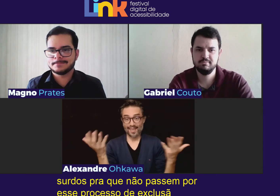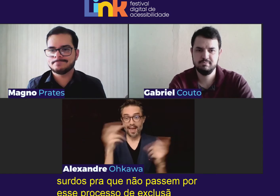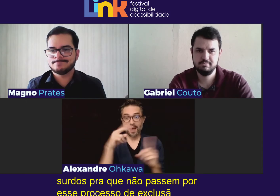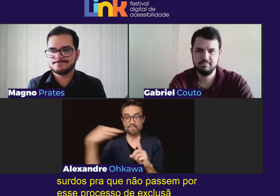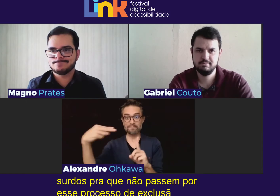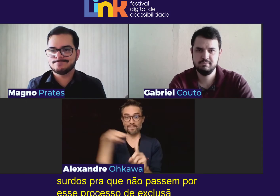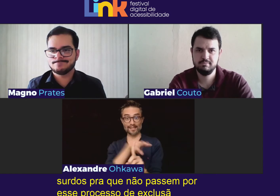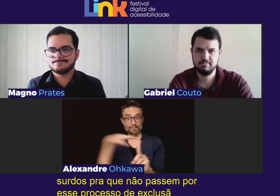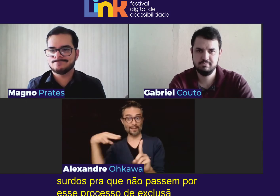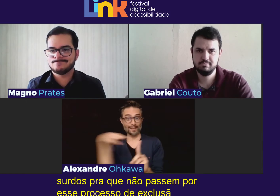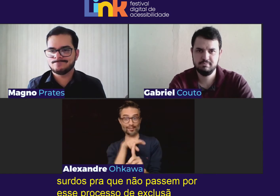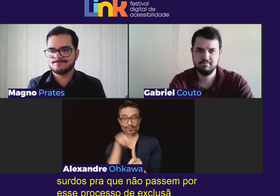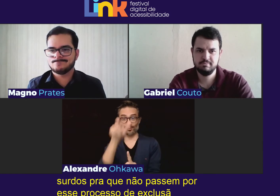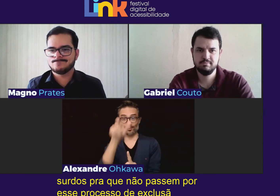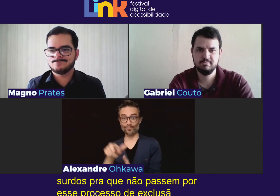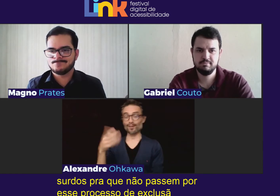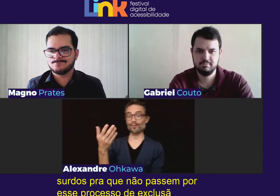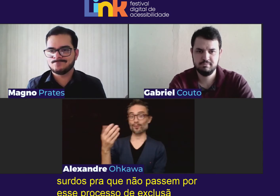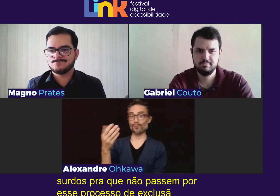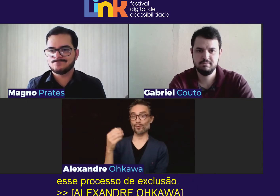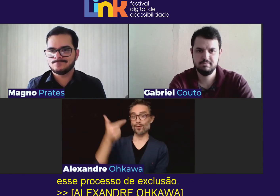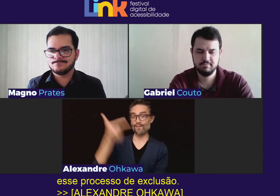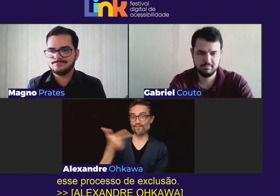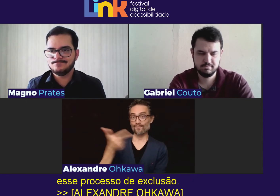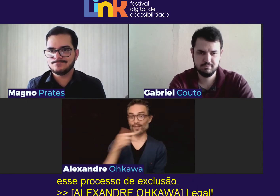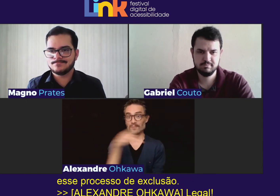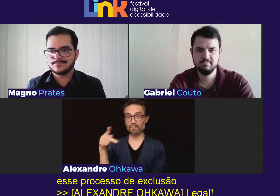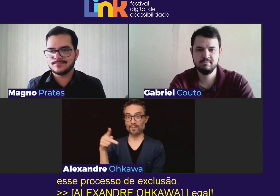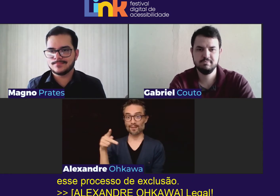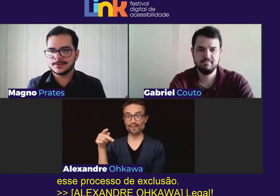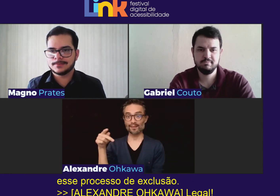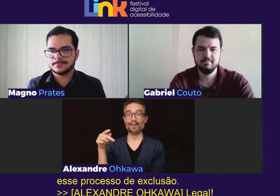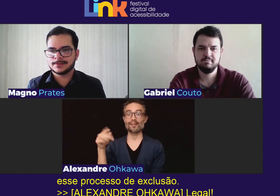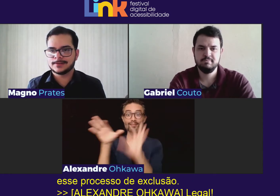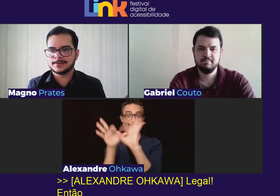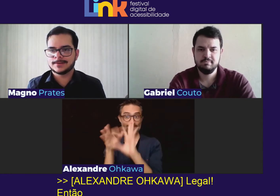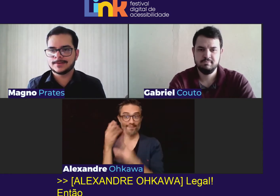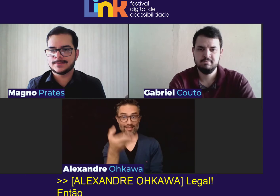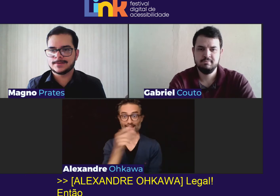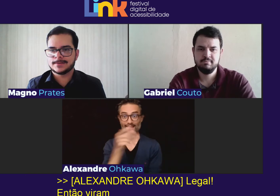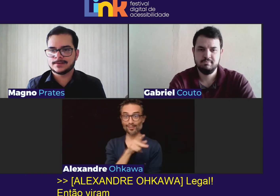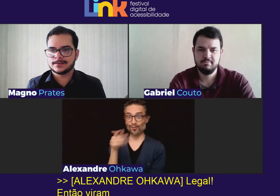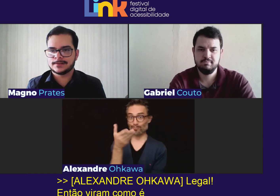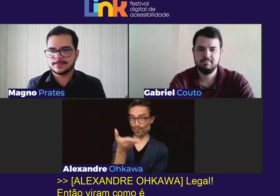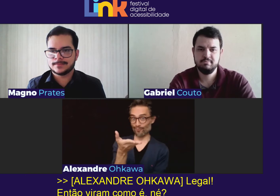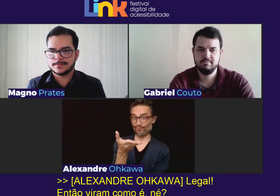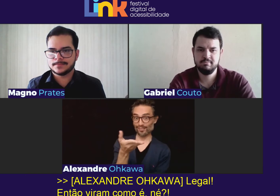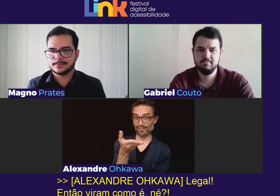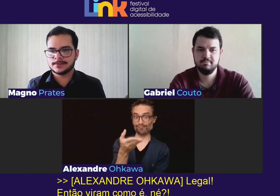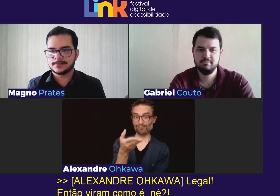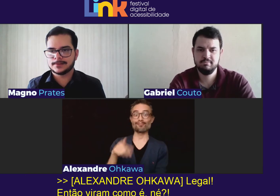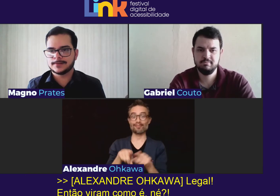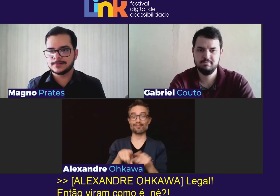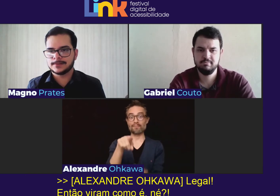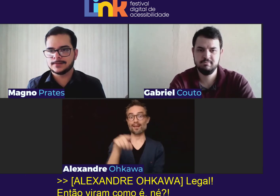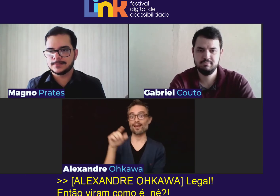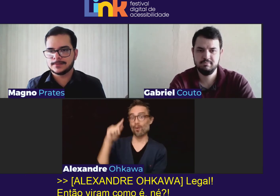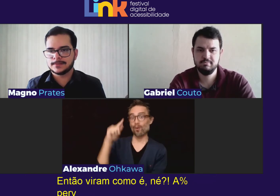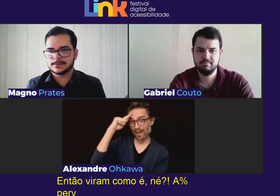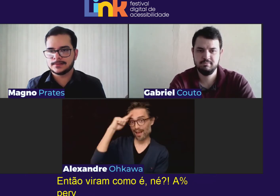Legal. Então, viram como é, né, a perspectiva, a questão também da L2, da L1. Falamos